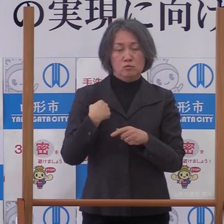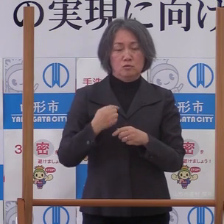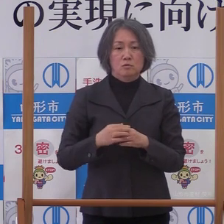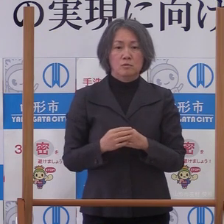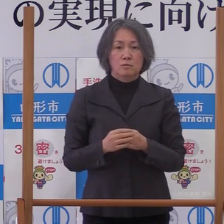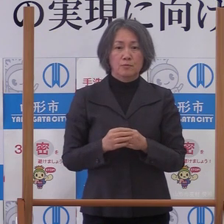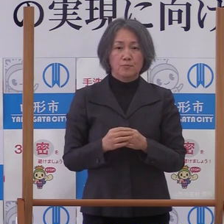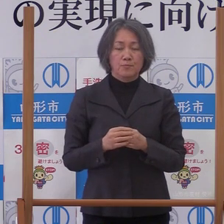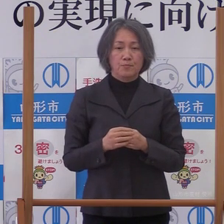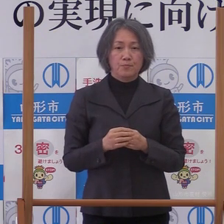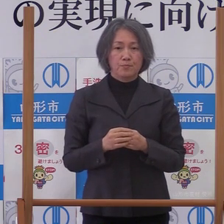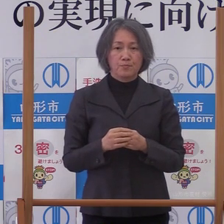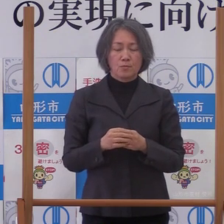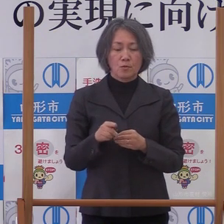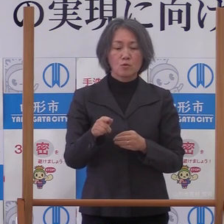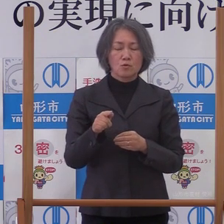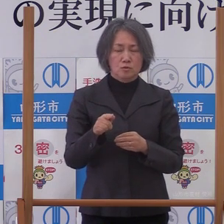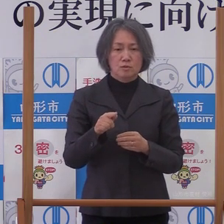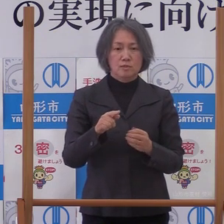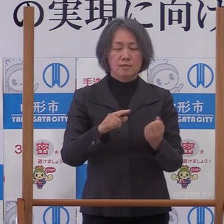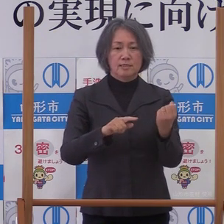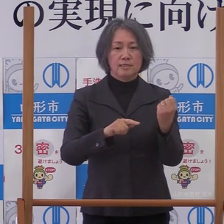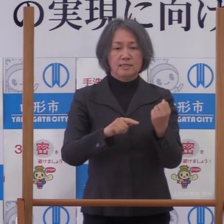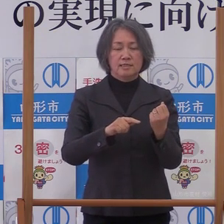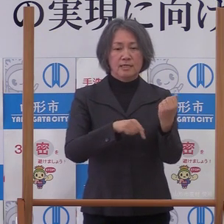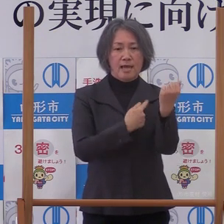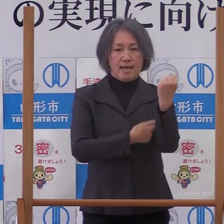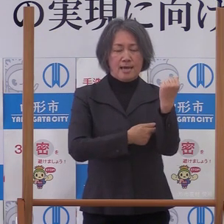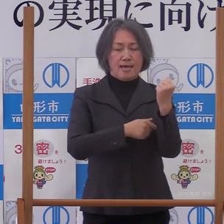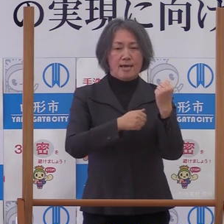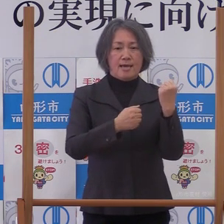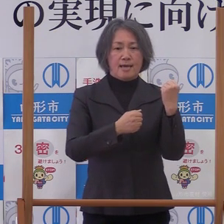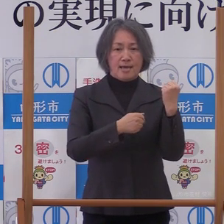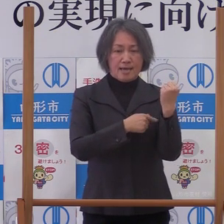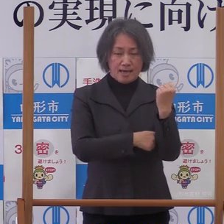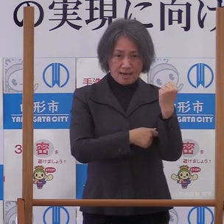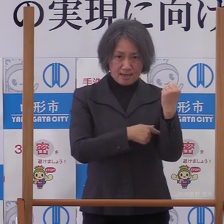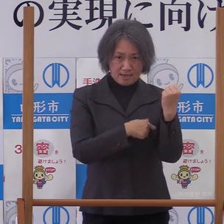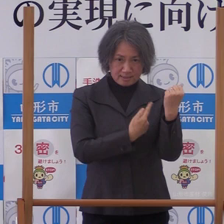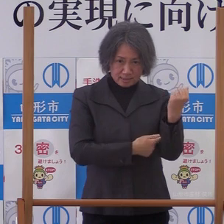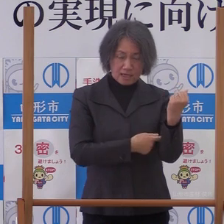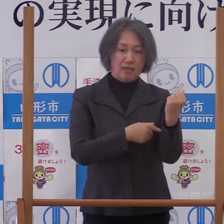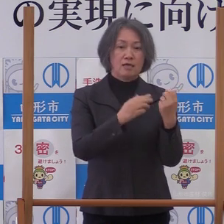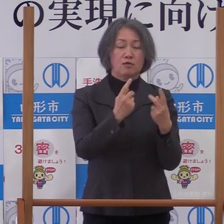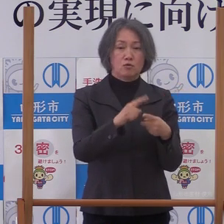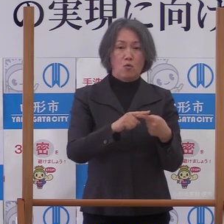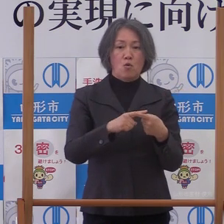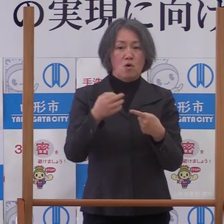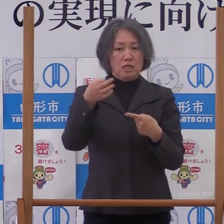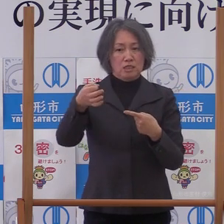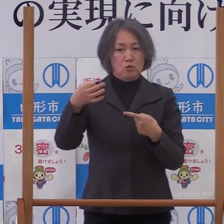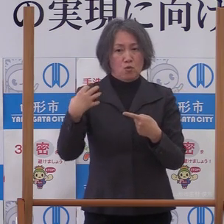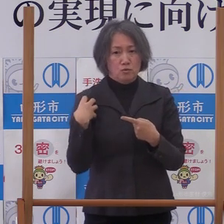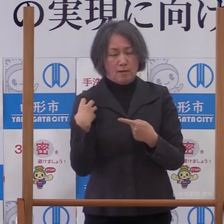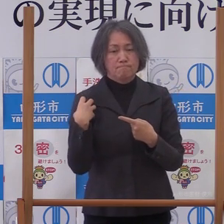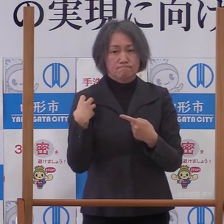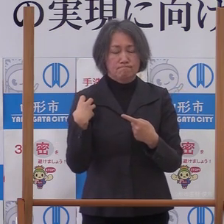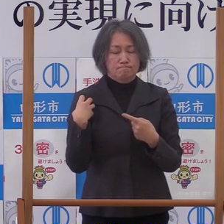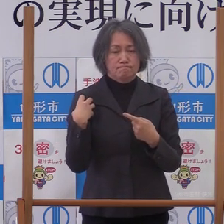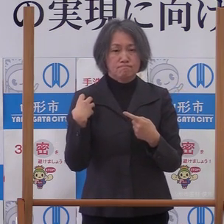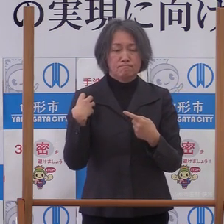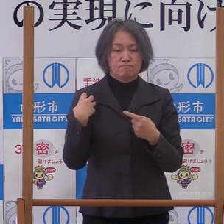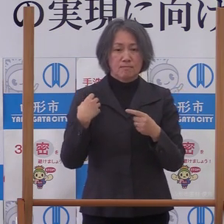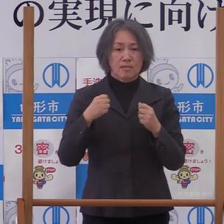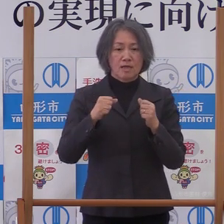う権限とそれに合わせた費用負担が必要なものにことになることについては、や